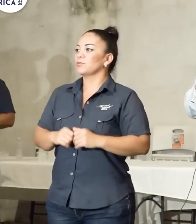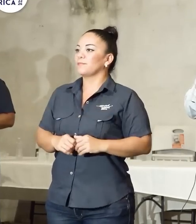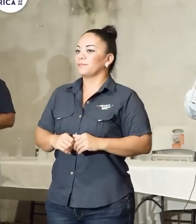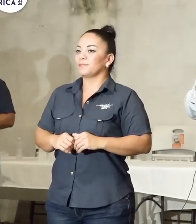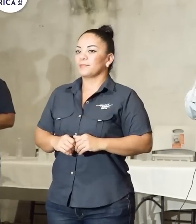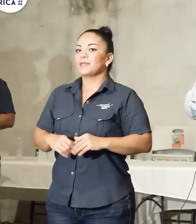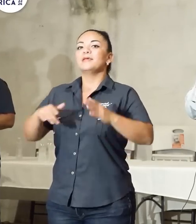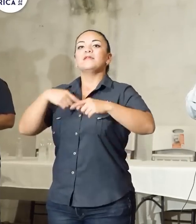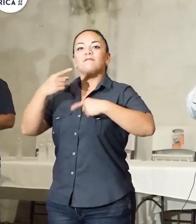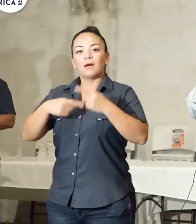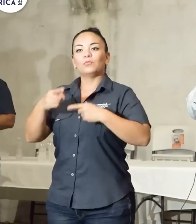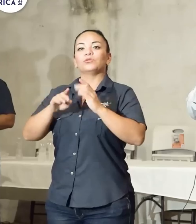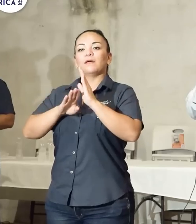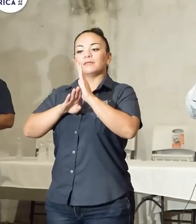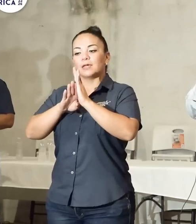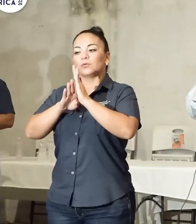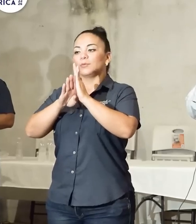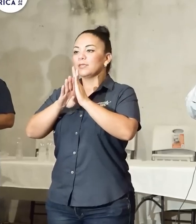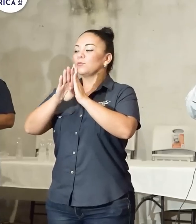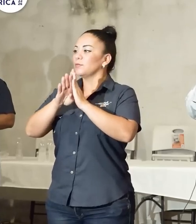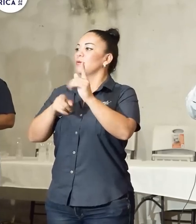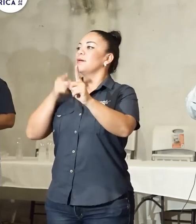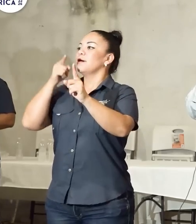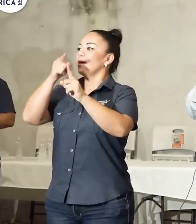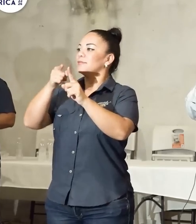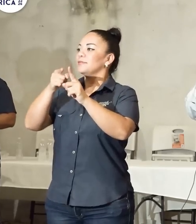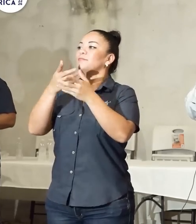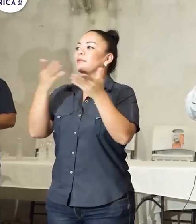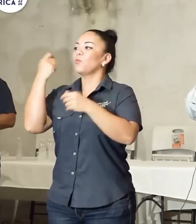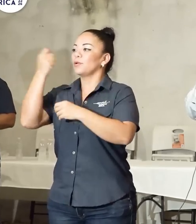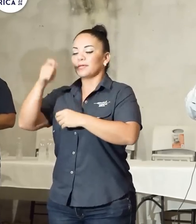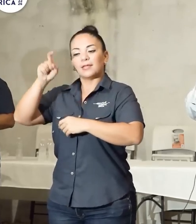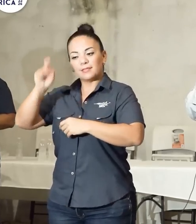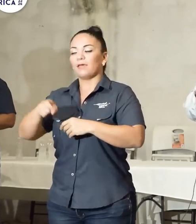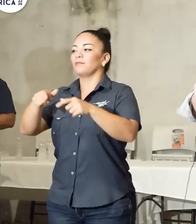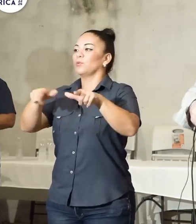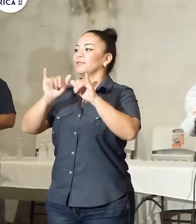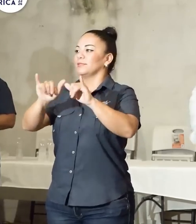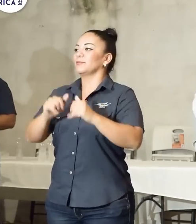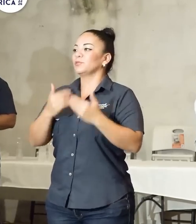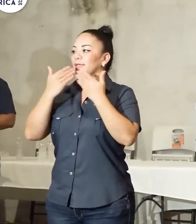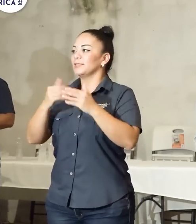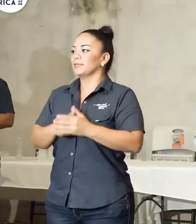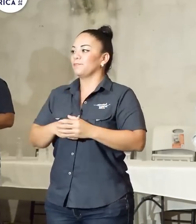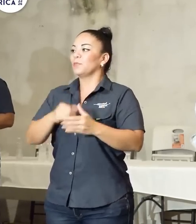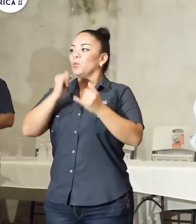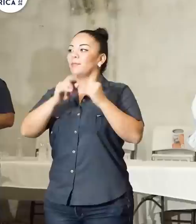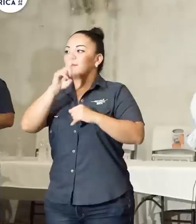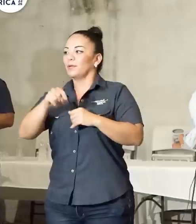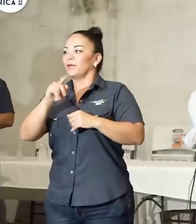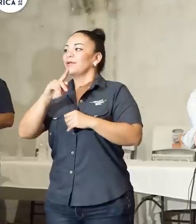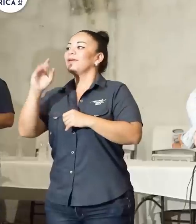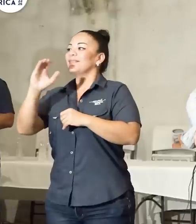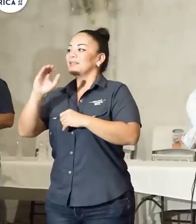que vamos avanzando hacia donde Guanacaste merece estar. Muchas gracias. Ahora sí, la última consulta de